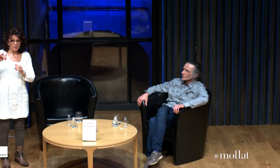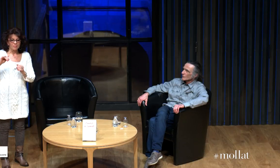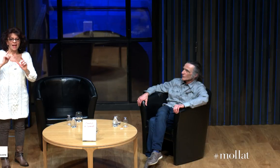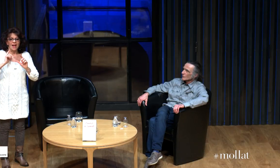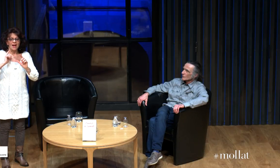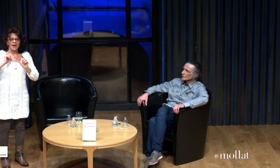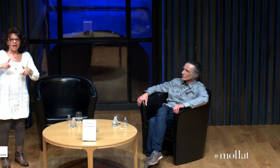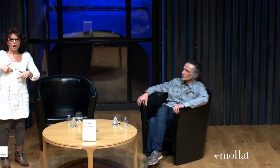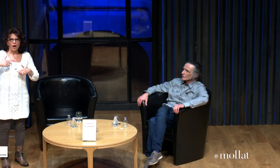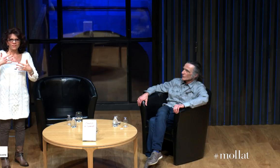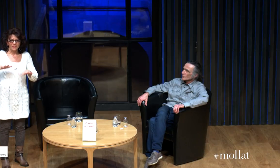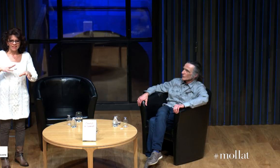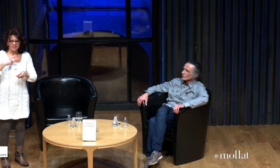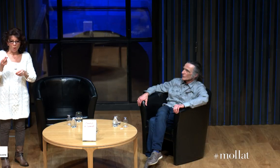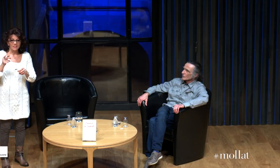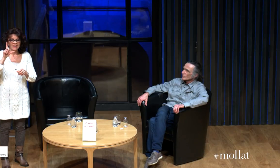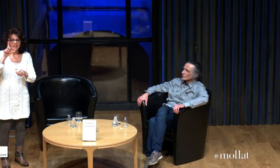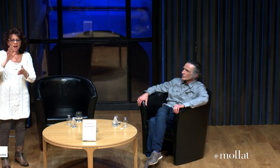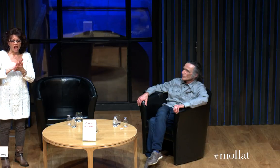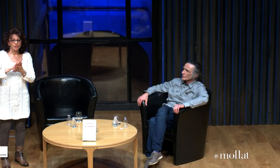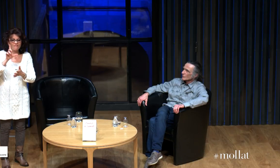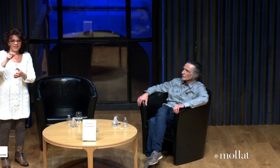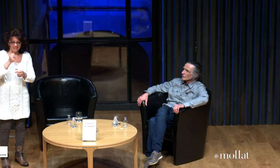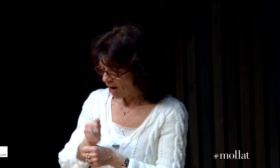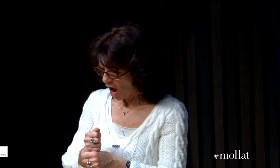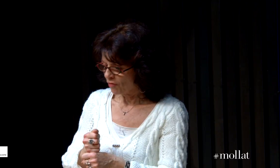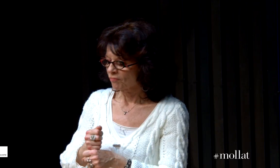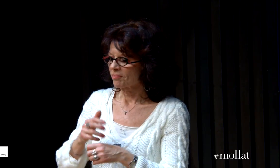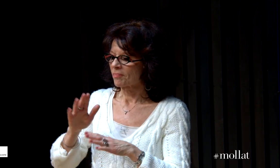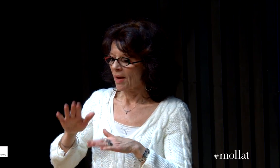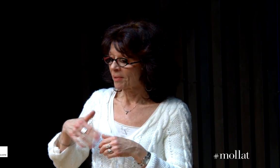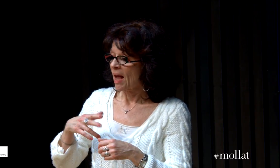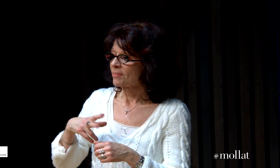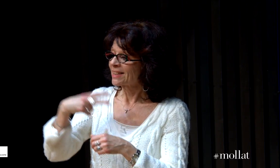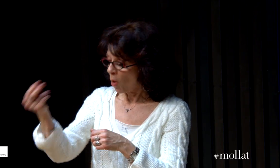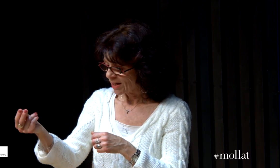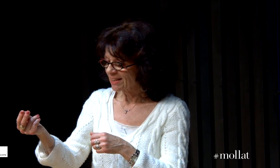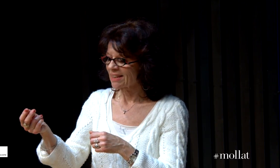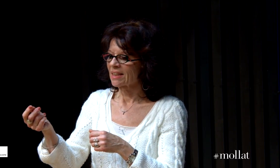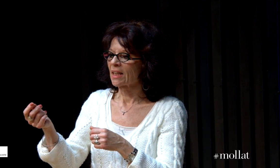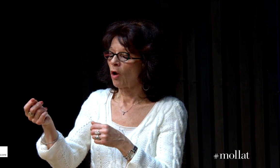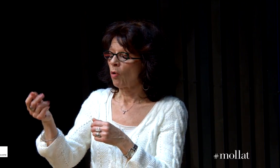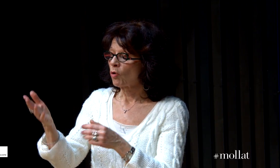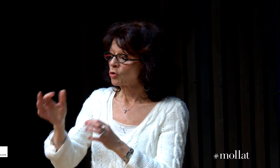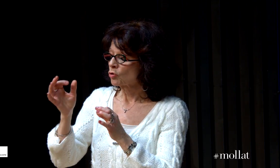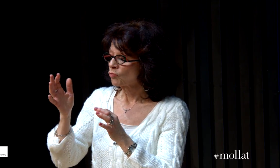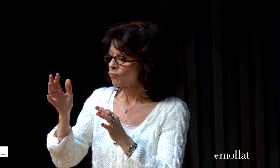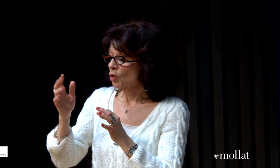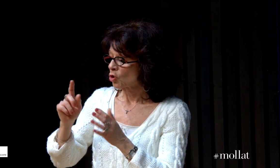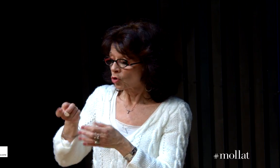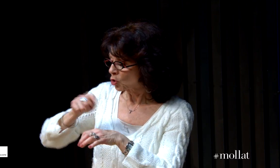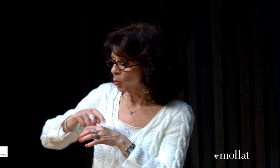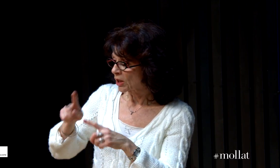véritablement. Et lorsque j'ai terminé à l'âge de 20 ans l'école, je suis sortie donc,